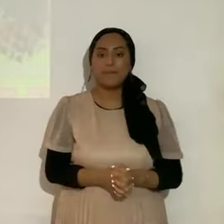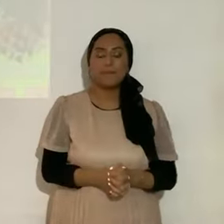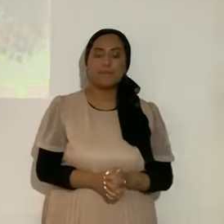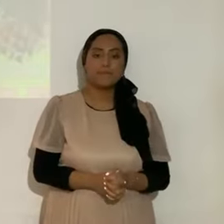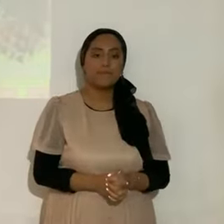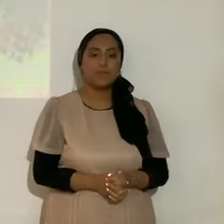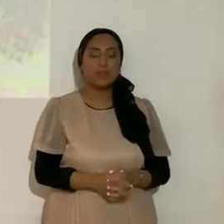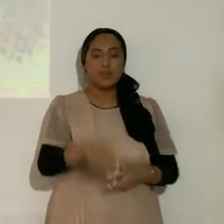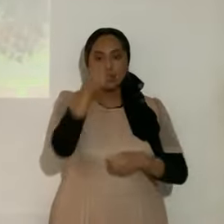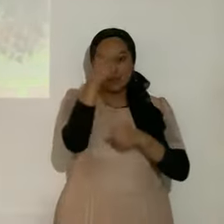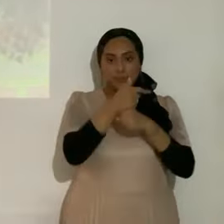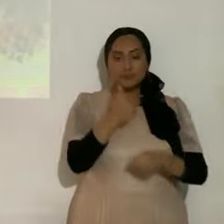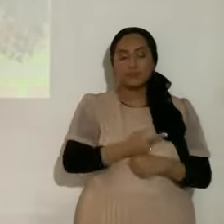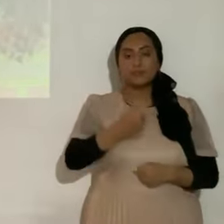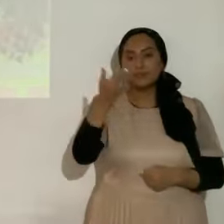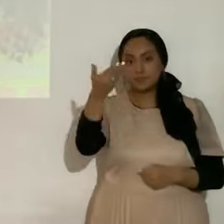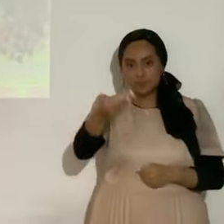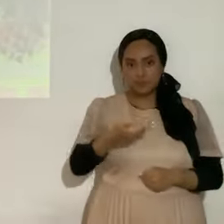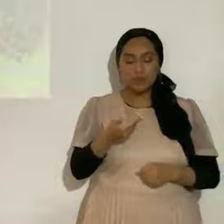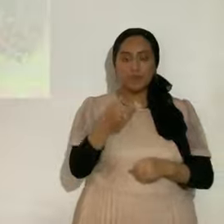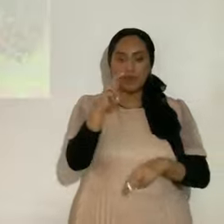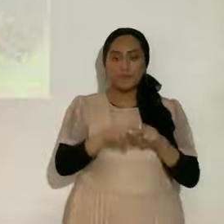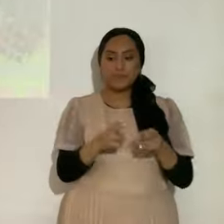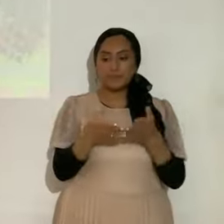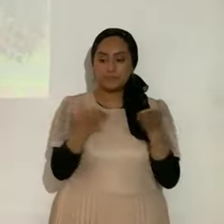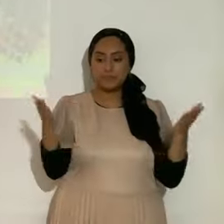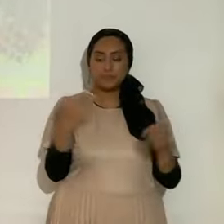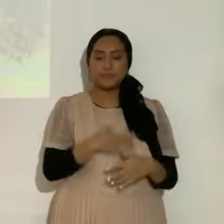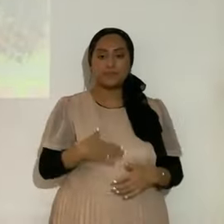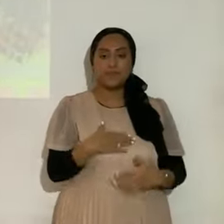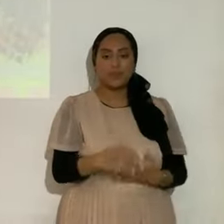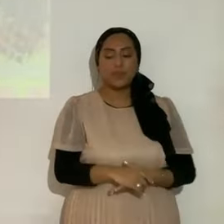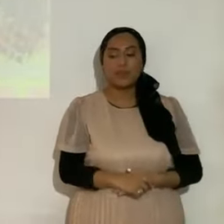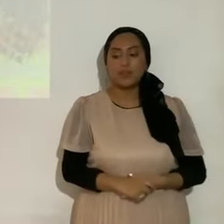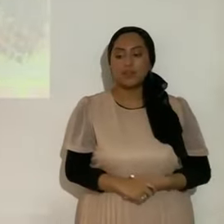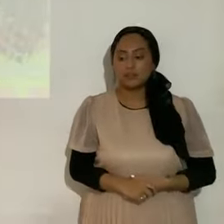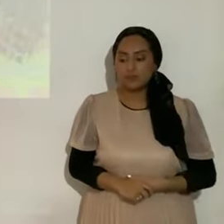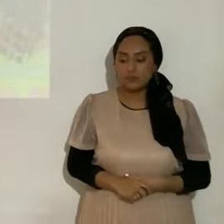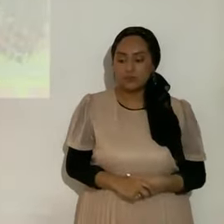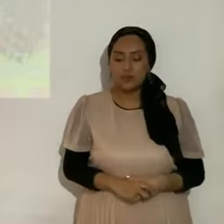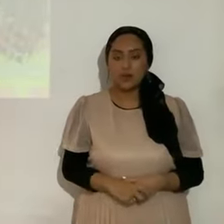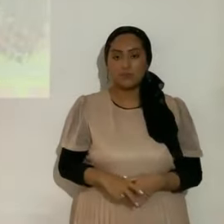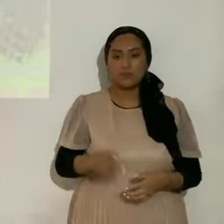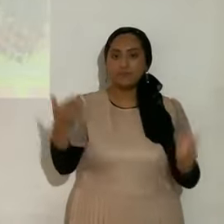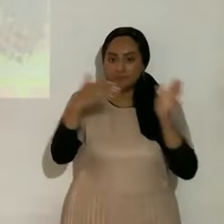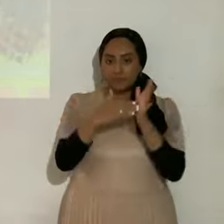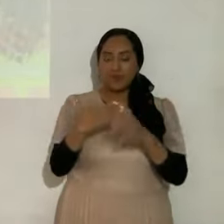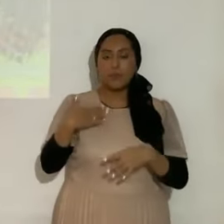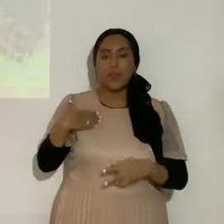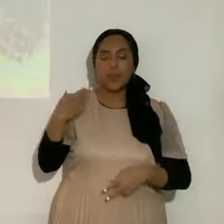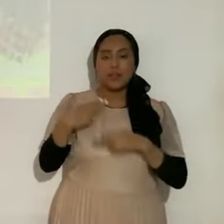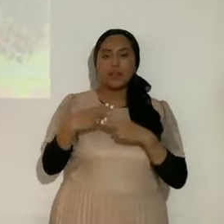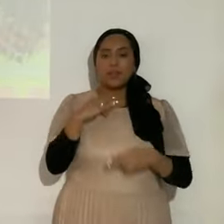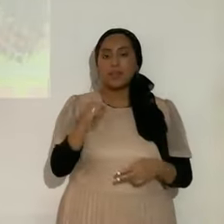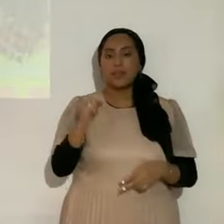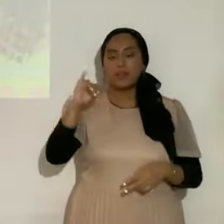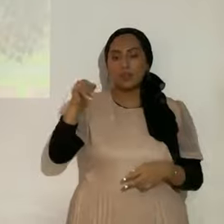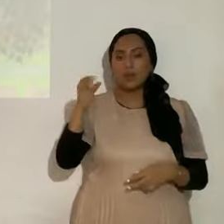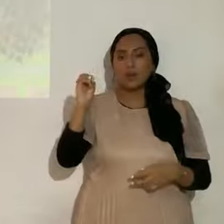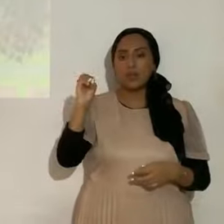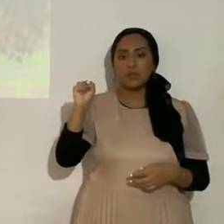Amados hermanos, los invito a que se tomen asiento, por favor. Tomen asiento. Me presento una vez más. Mi nombre es